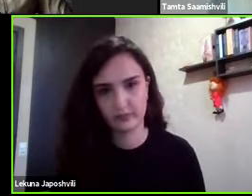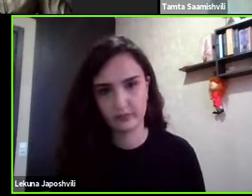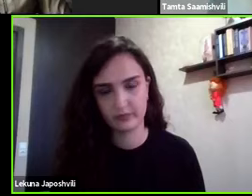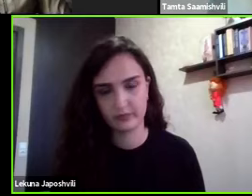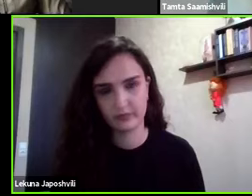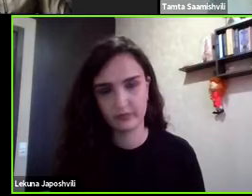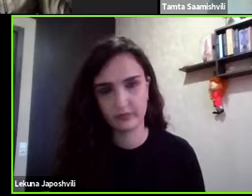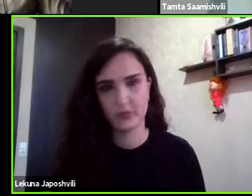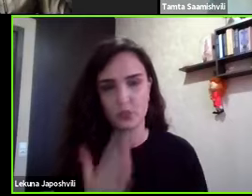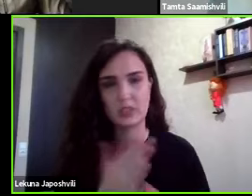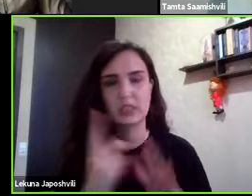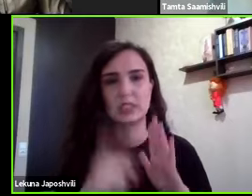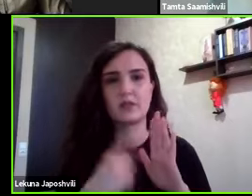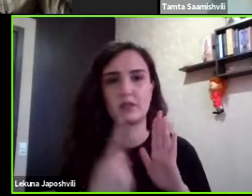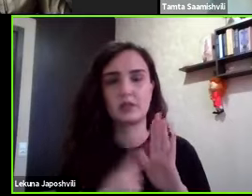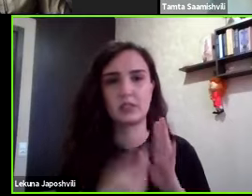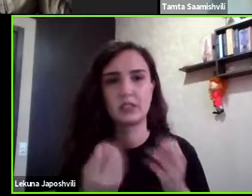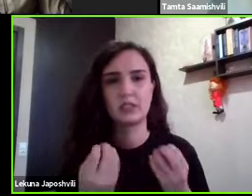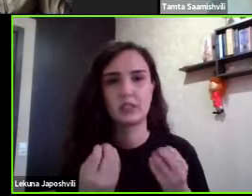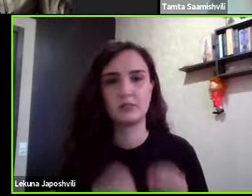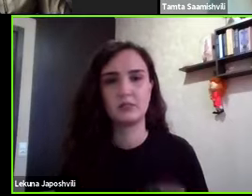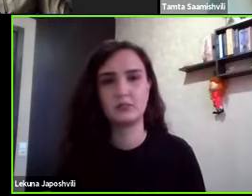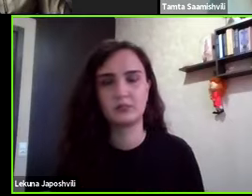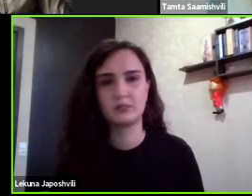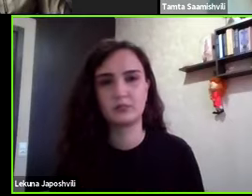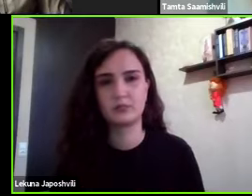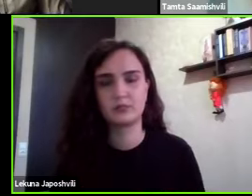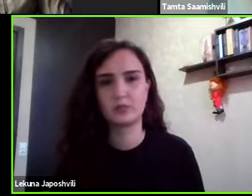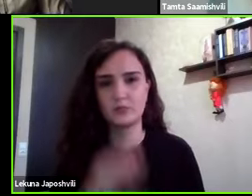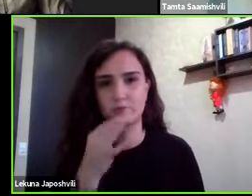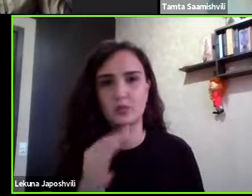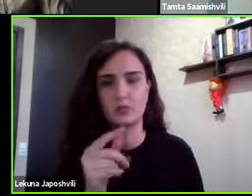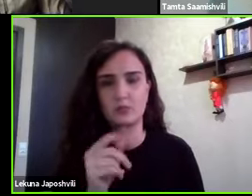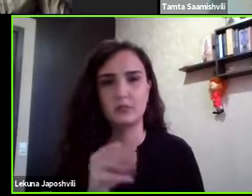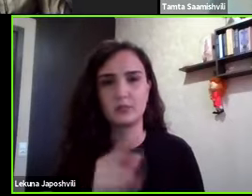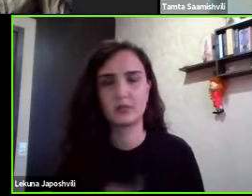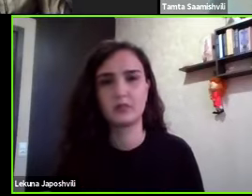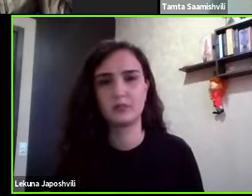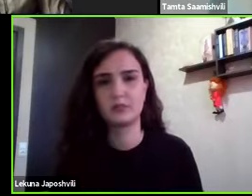თუ არის კითხვები კიდე, უპასუხებთ ამთან.